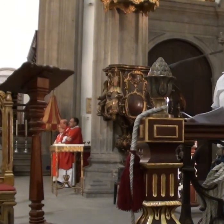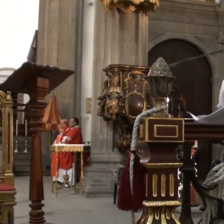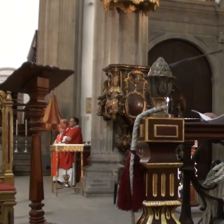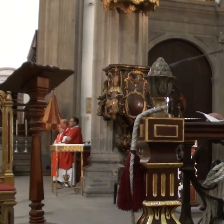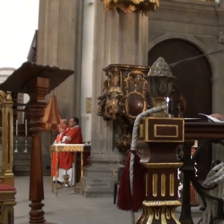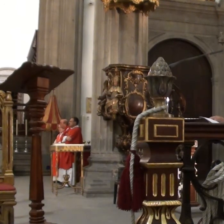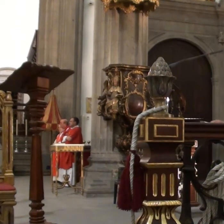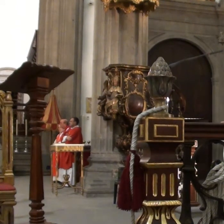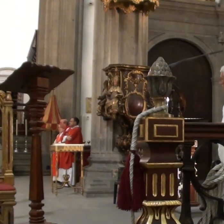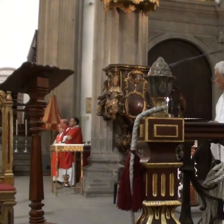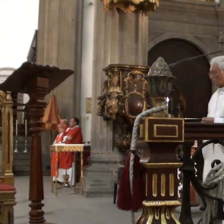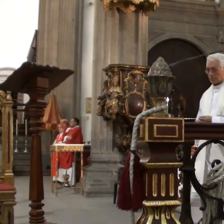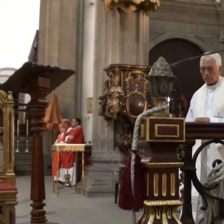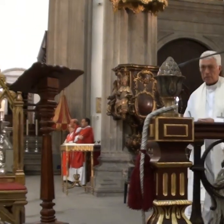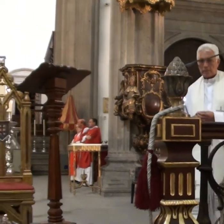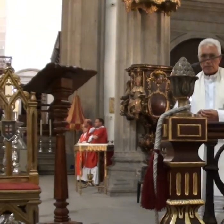corazón